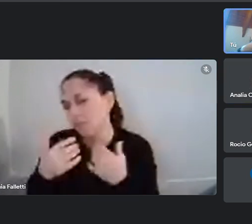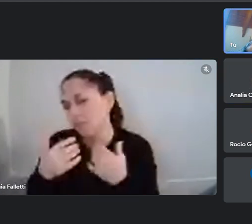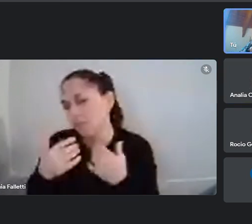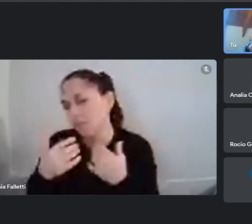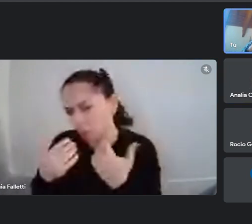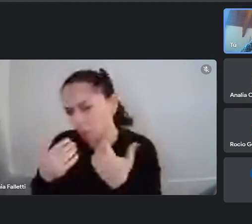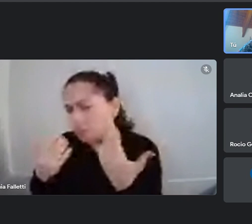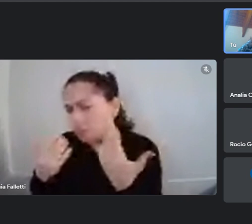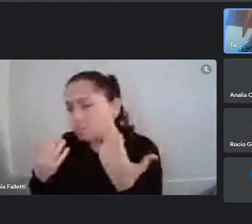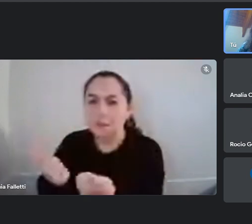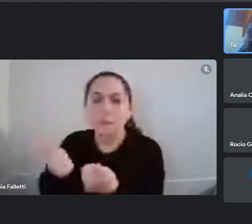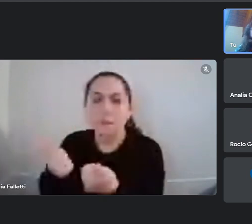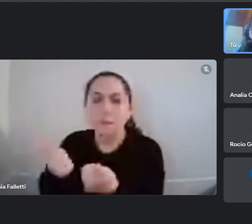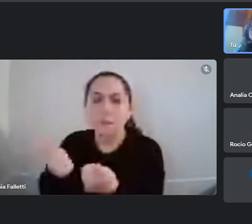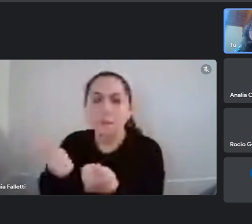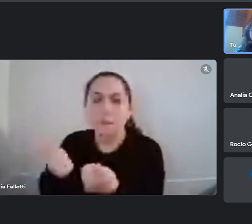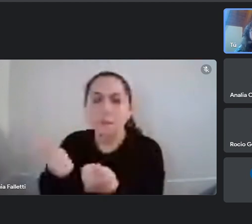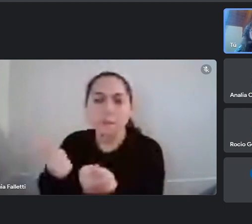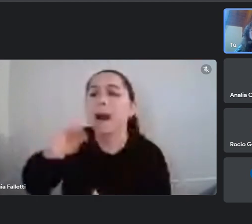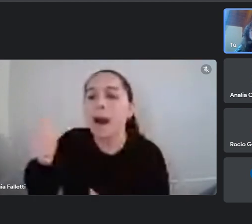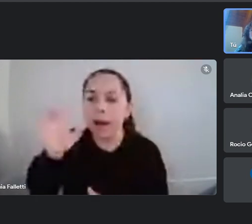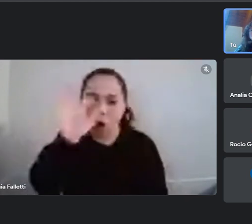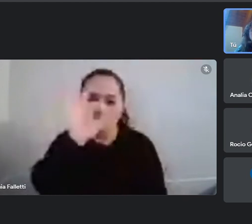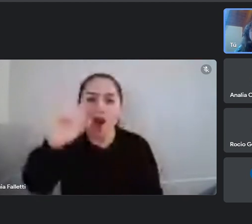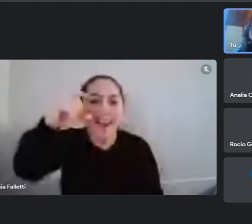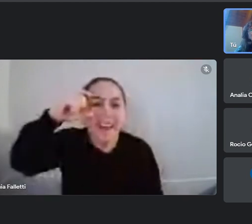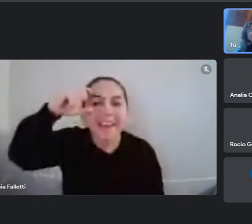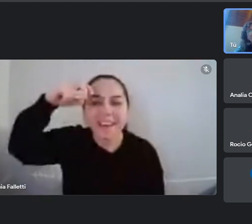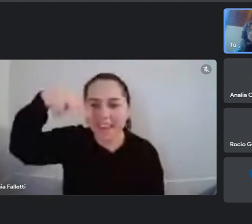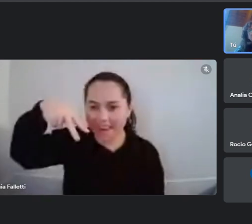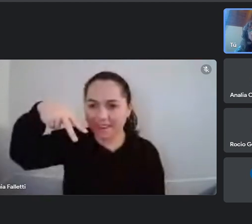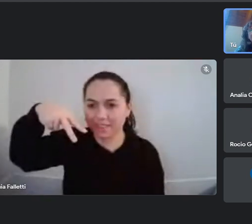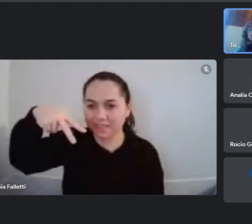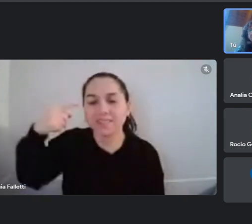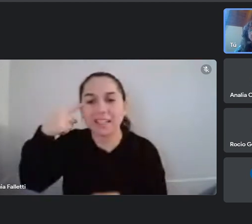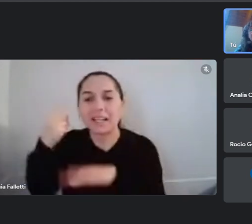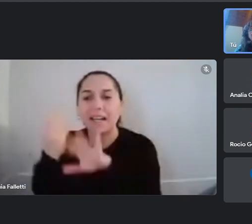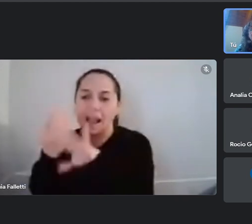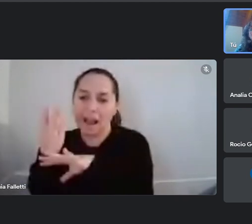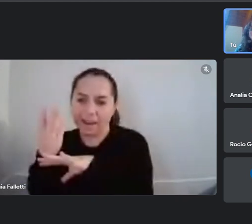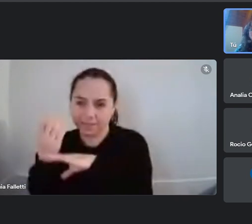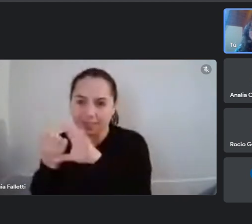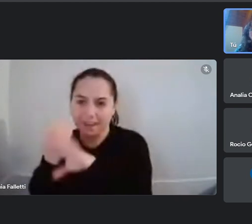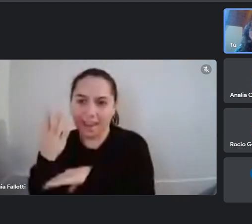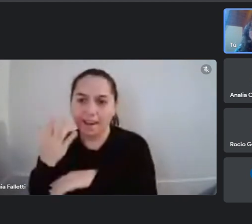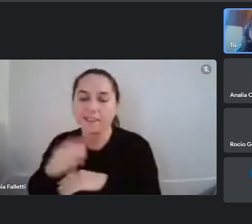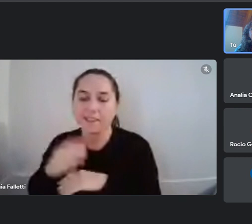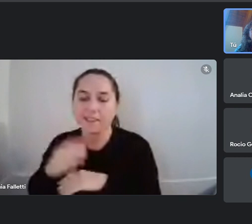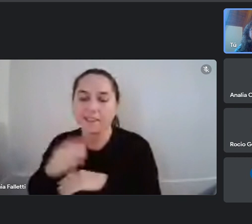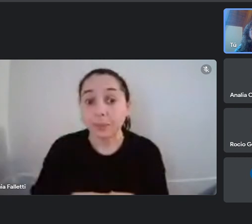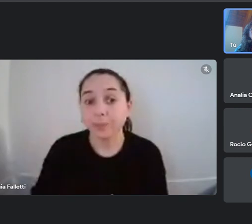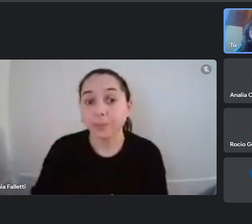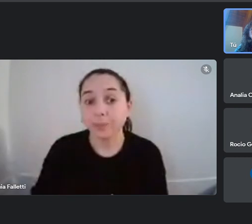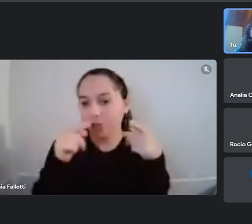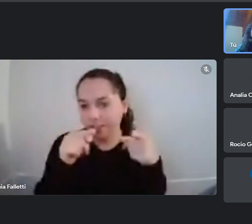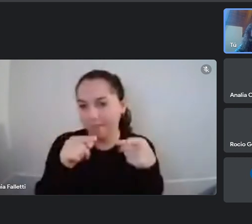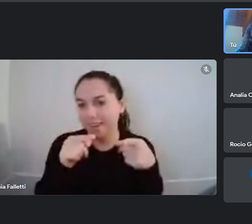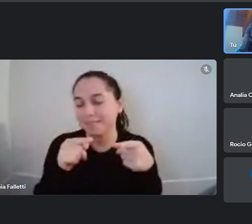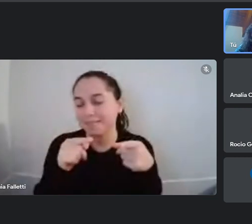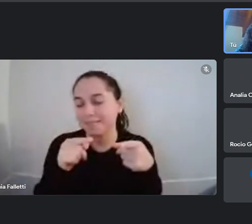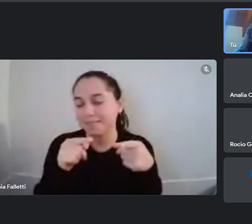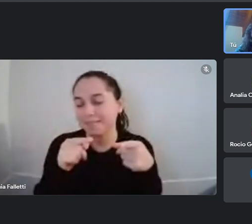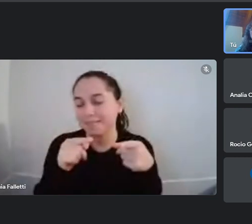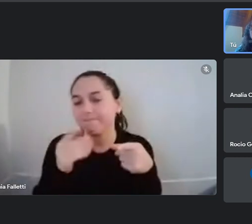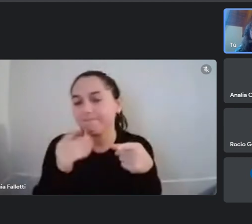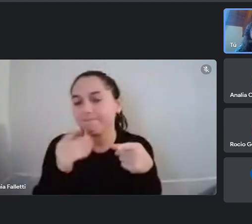en crear, ¿sí? Entonces... Estos dos, que es creating y building, tienen que ver con la falta de apoyo en crear